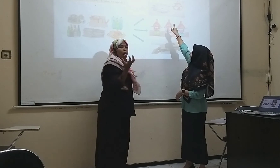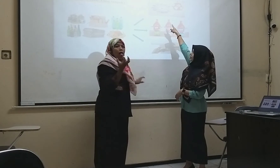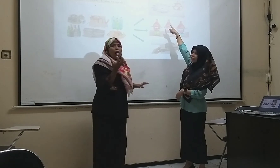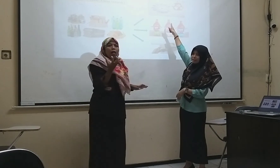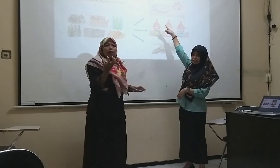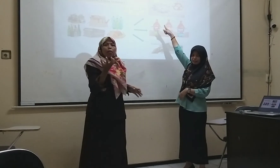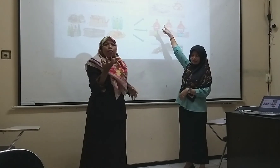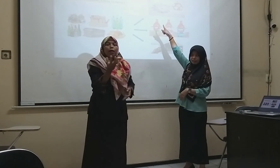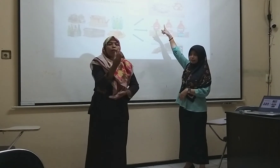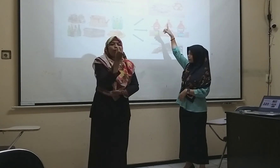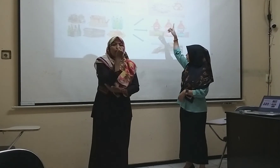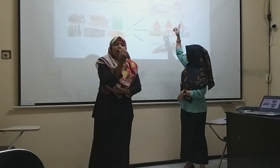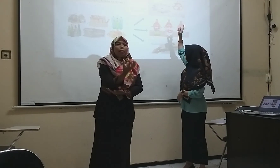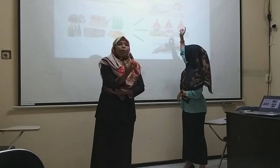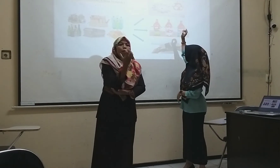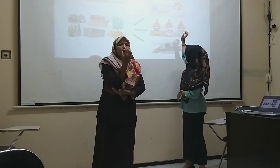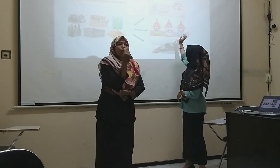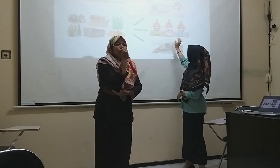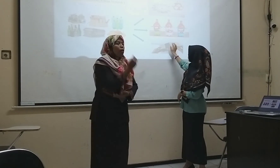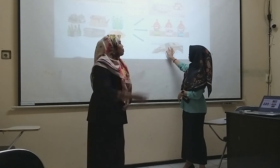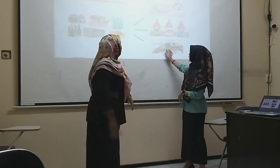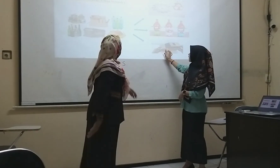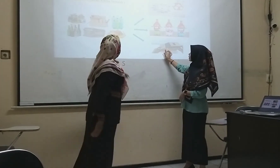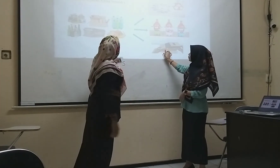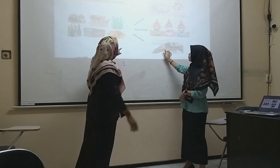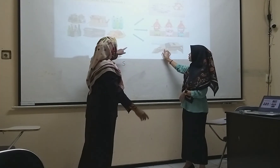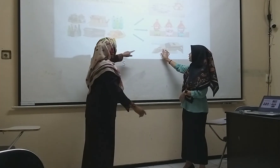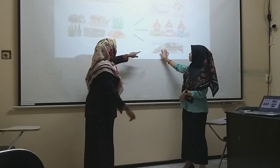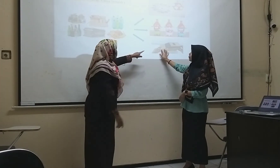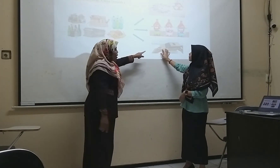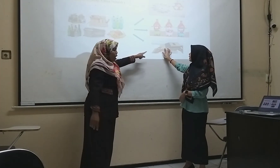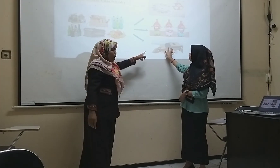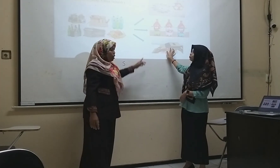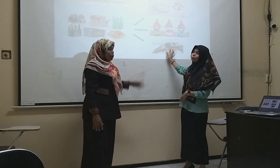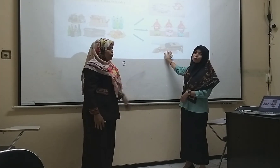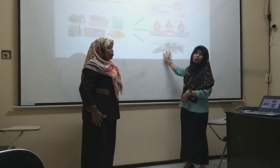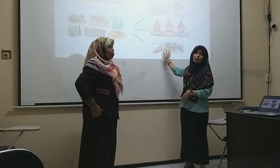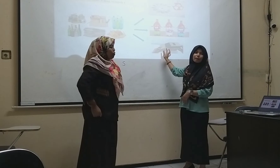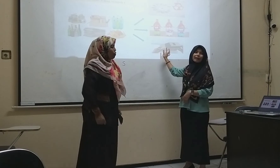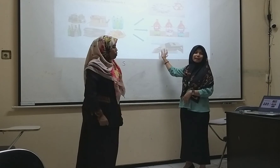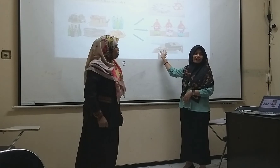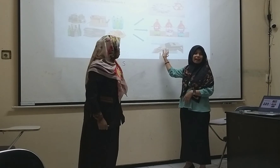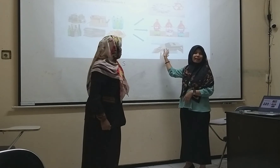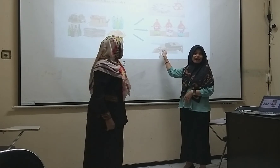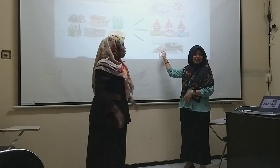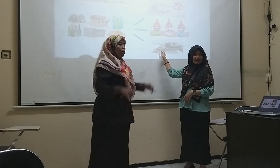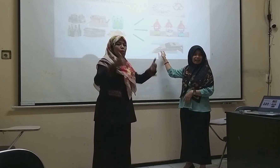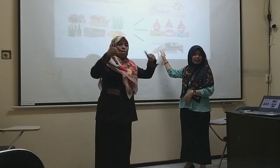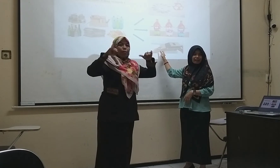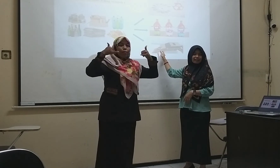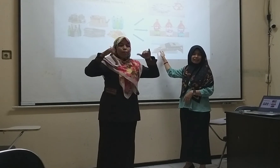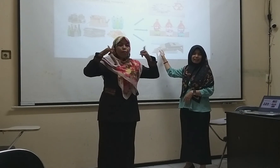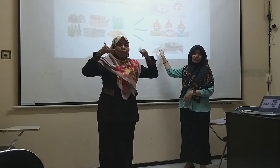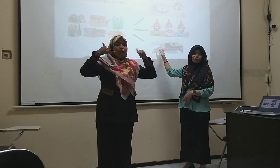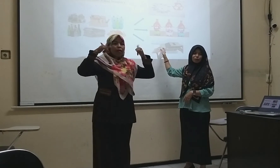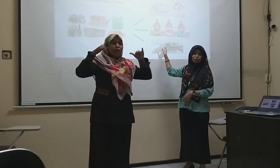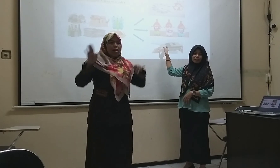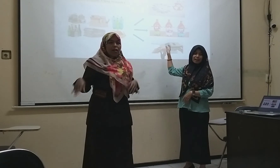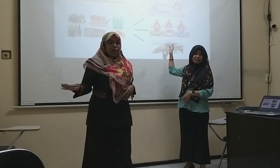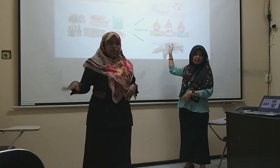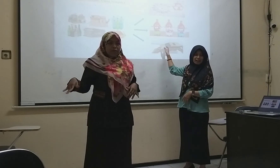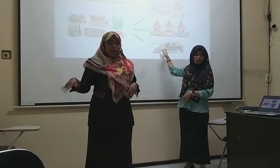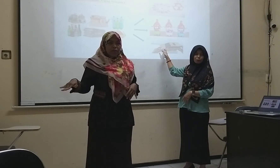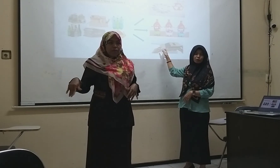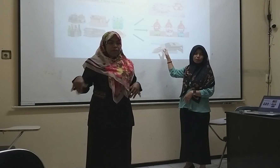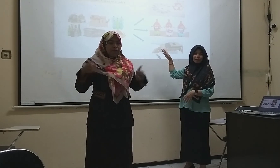Ini hiasan dinding. Terus kemudian kardus bisa untuk mainan anak-anak. Ya.